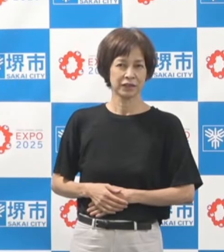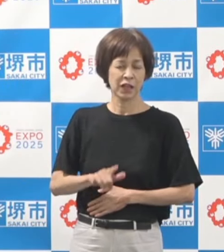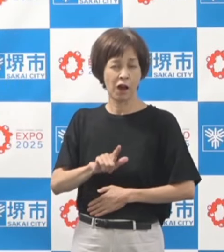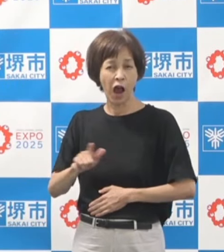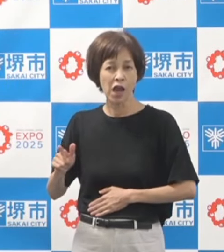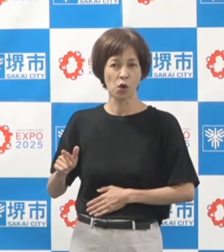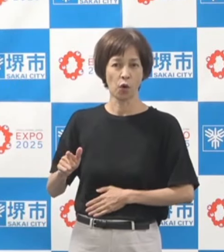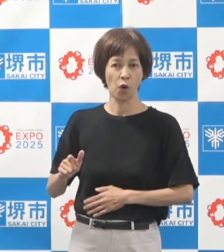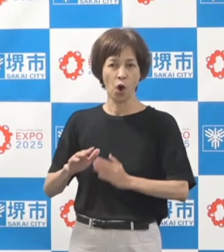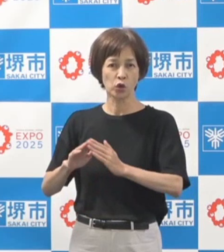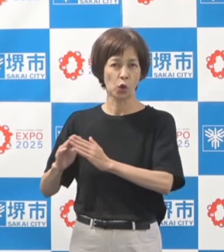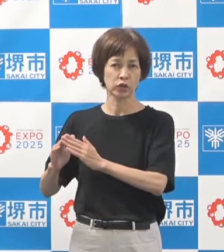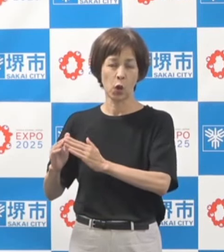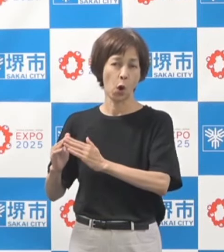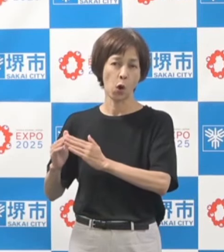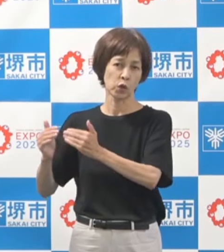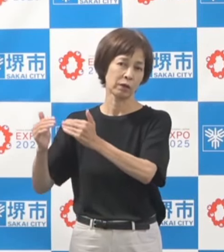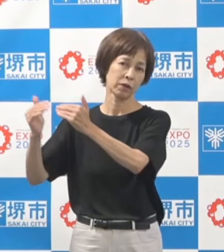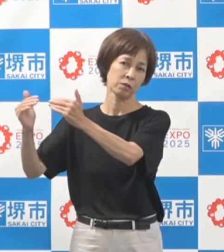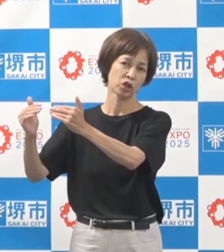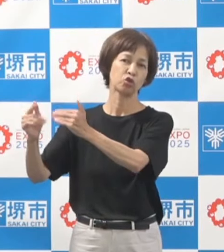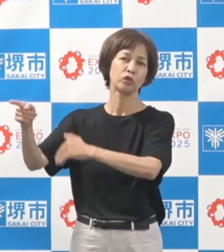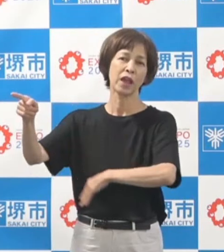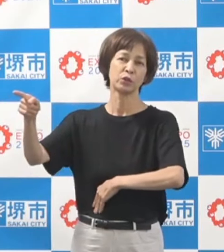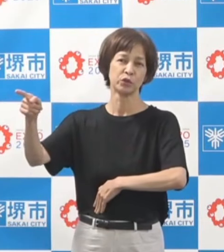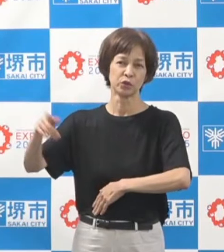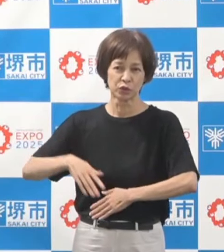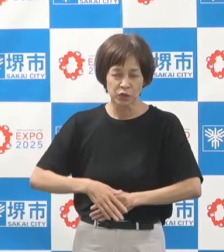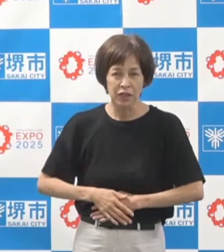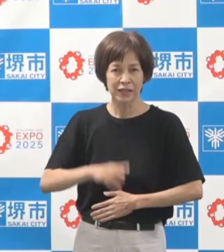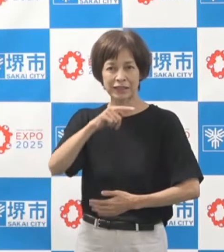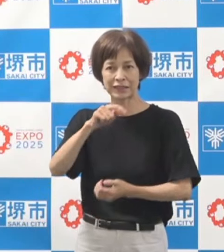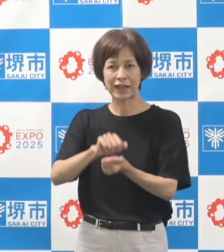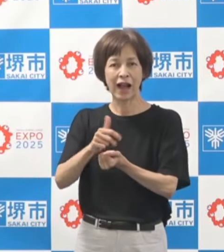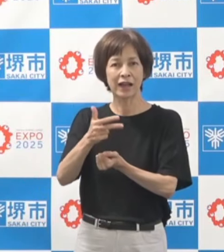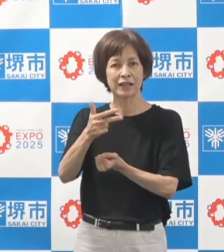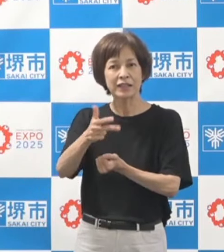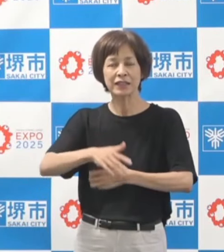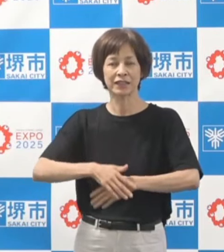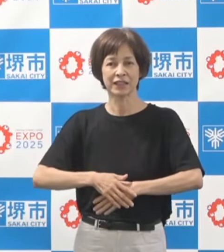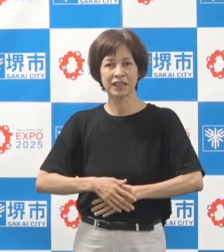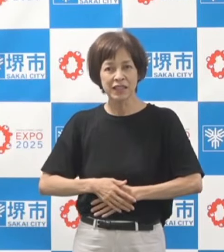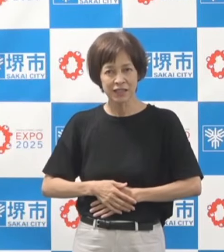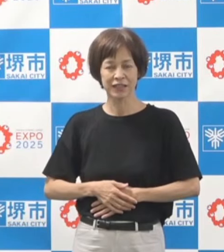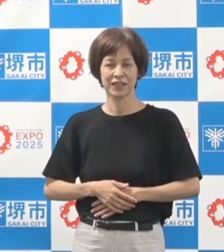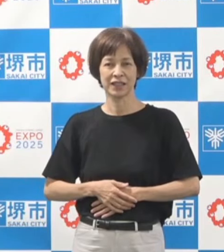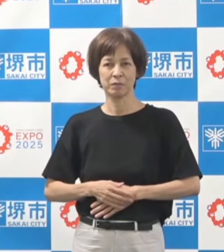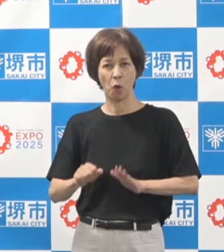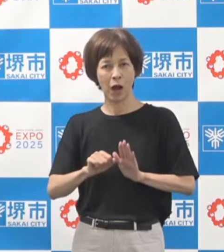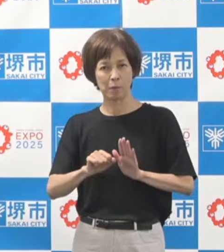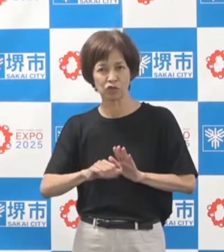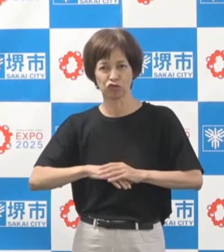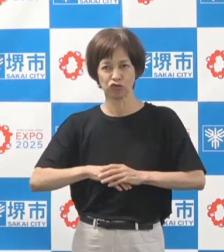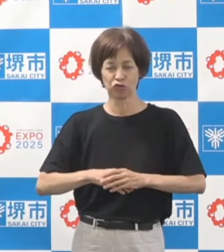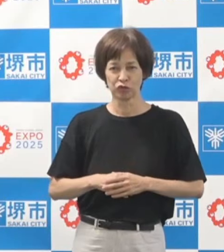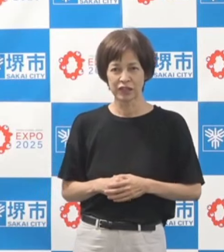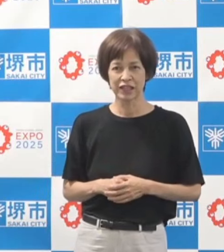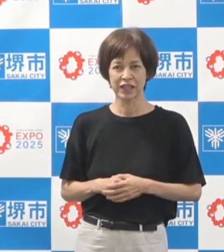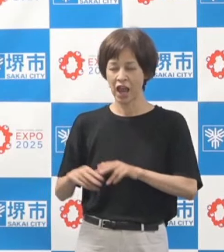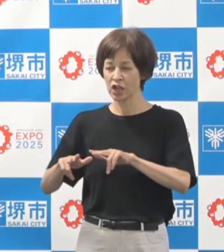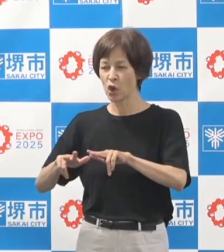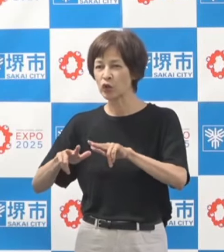都市の有効活用は進んでおりますので、堺市としても埋もれた可能性をそのままにすることなく引き出すための取り組み、行政と民間事業者